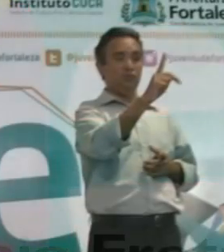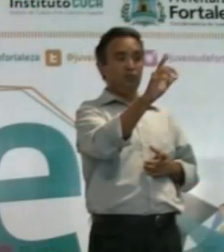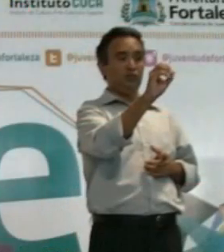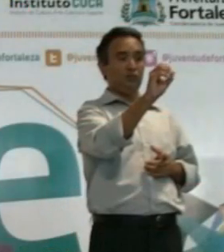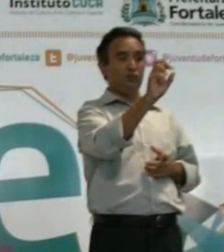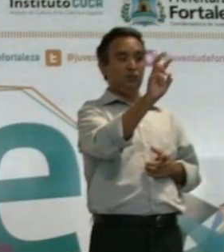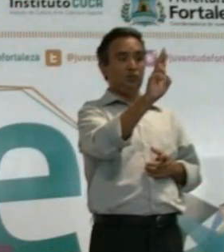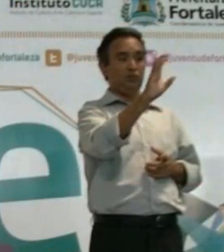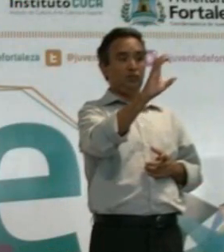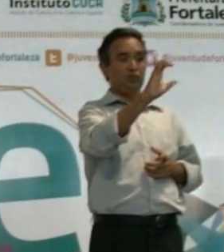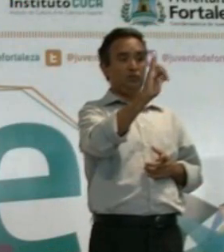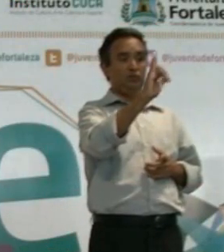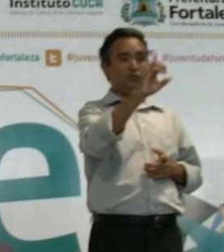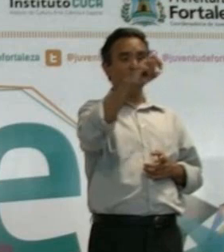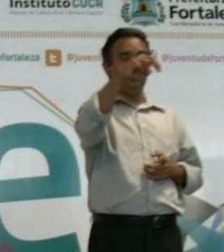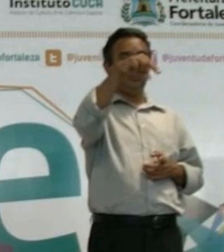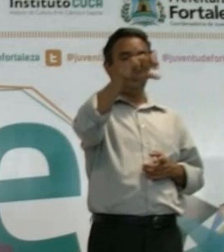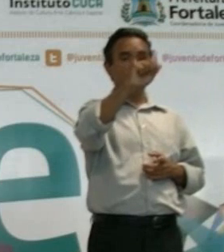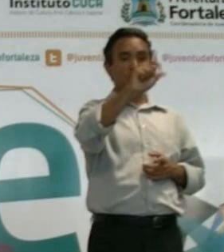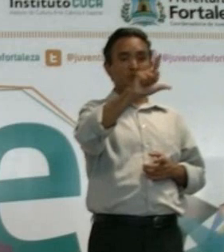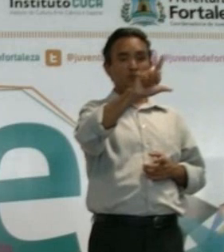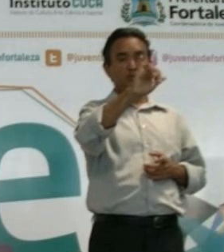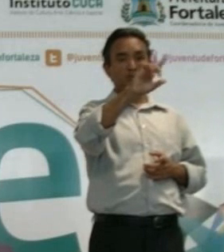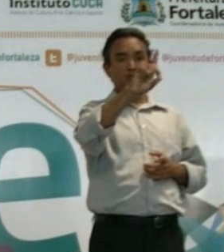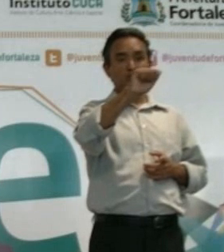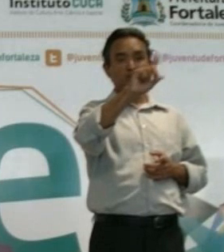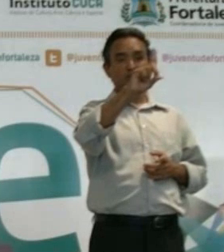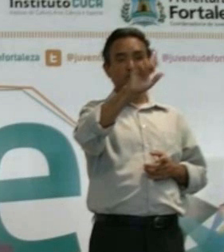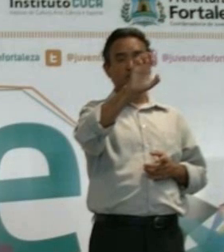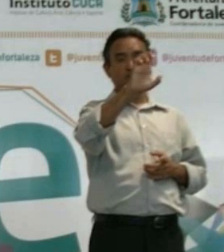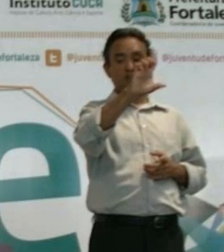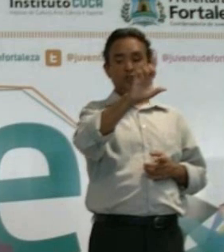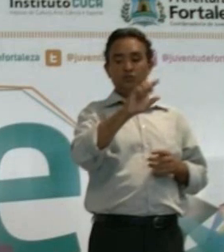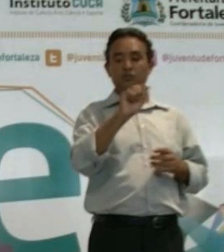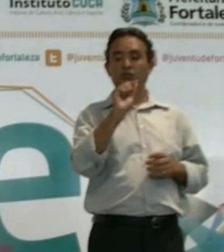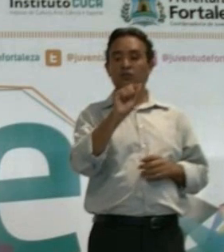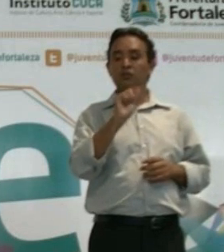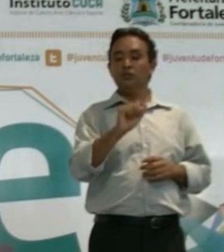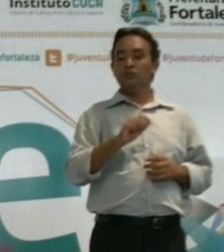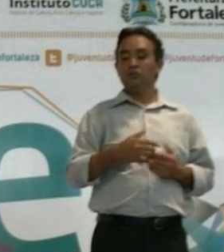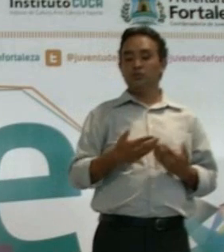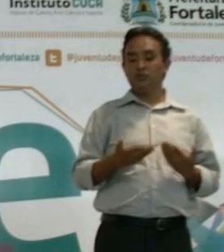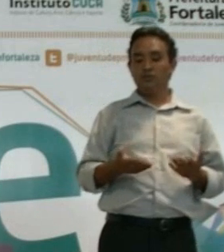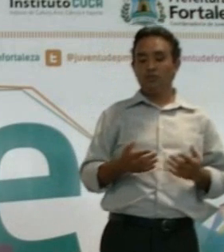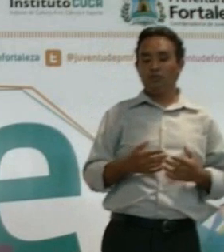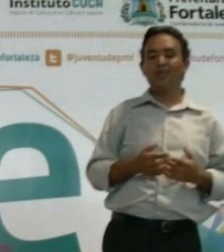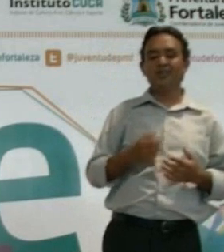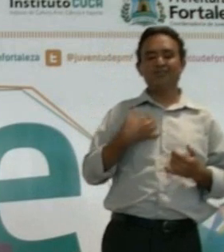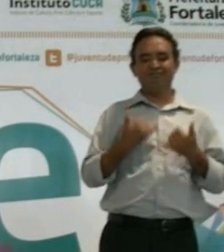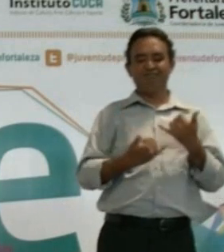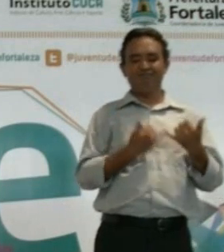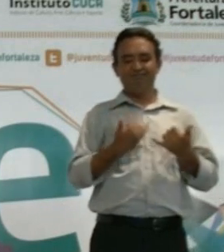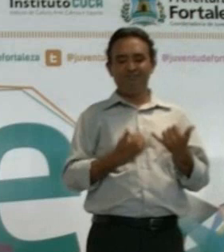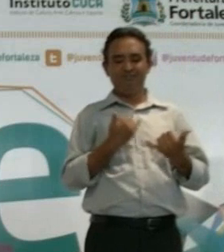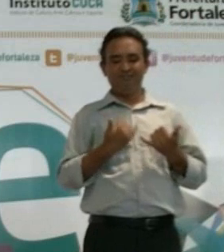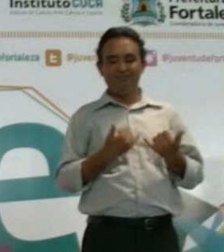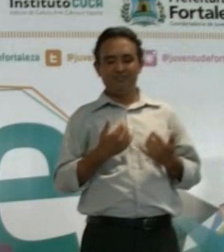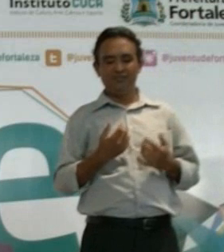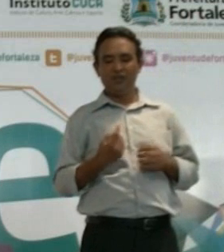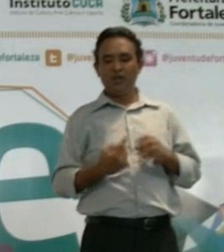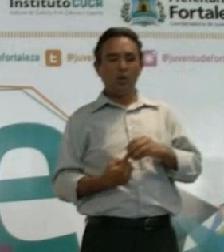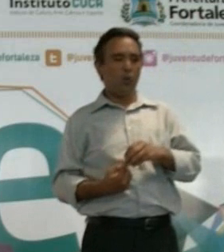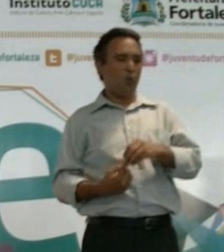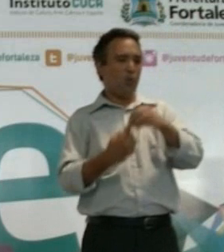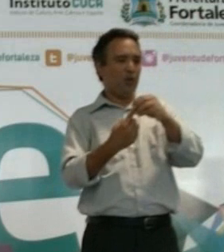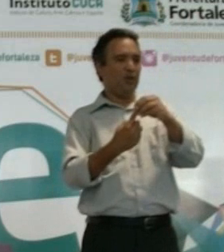vamos falar aqui de proporcionalidade. A proporcionalidade, pessoal, eu posso dizer, até a gente brinca dizendo que é a única coisa